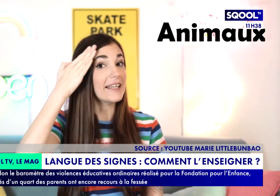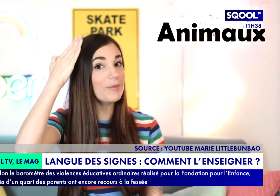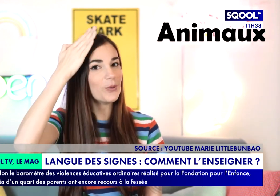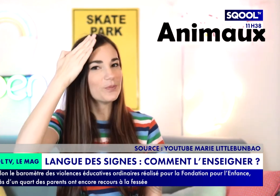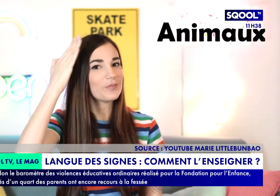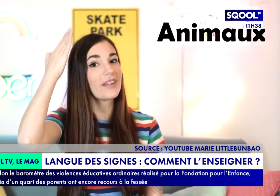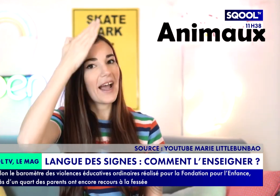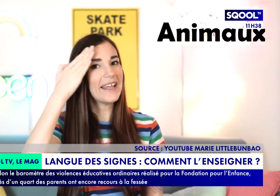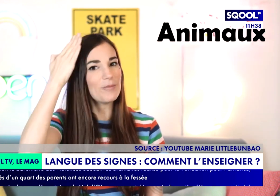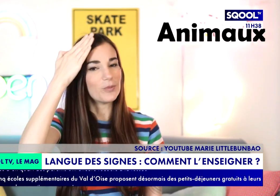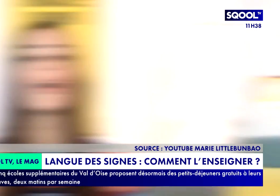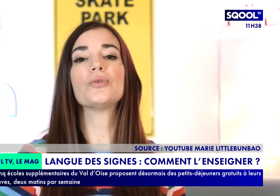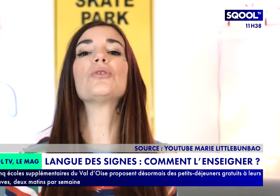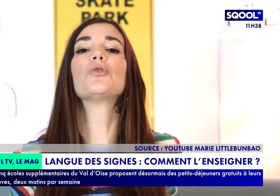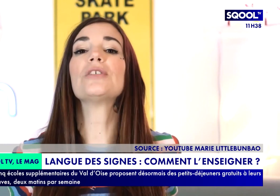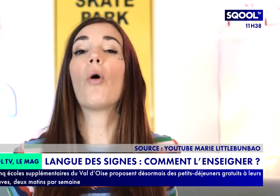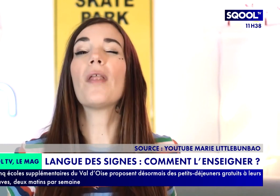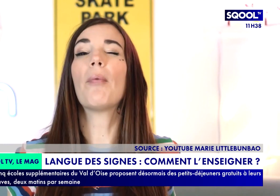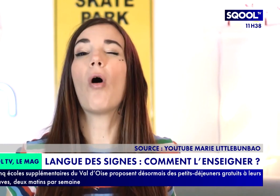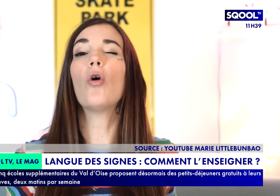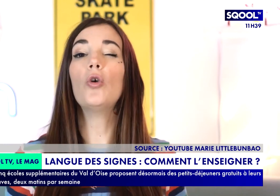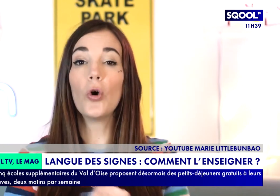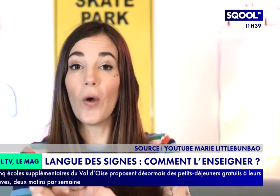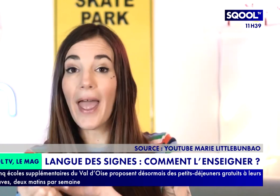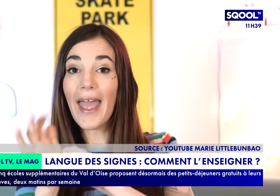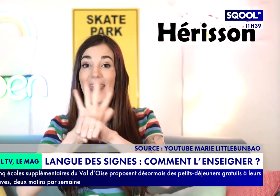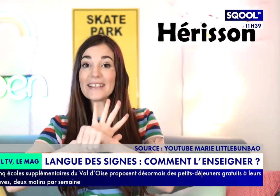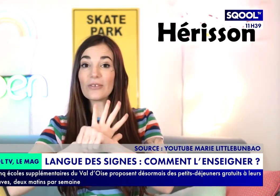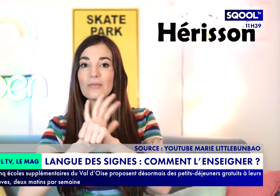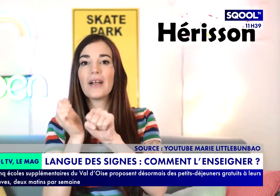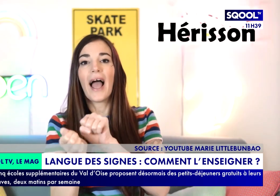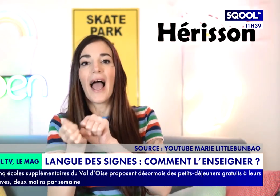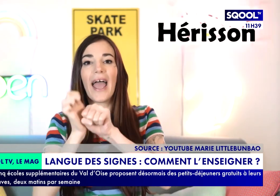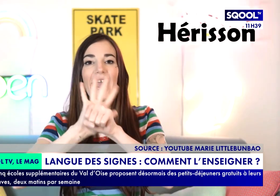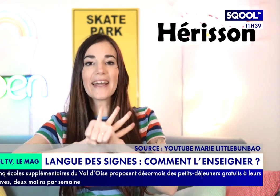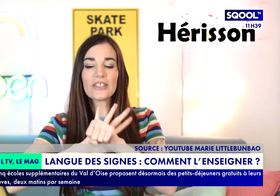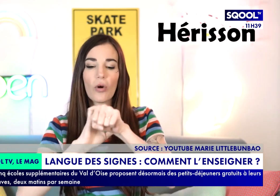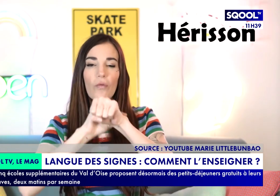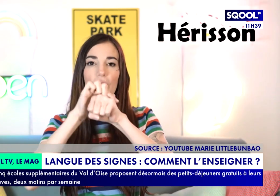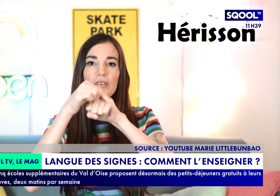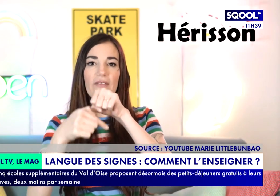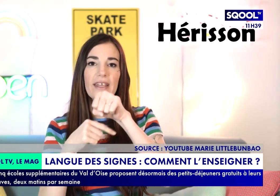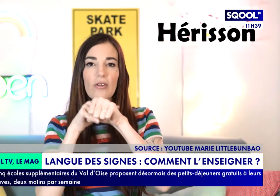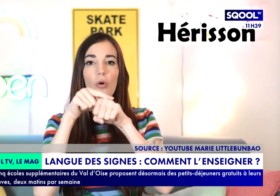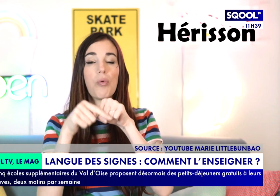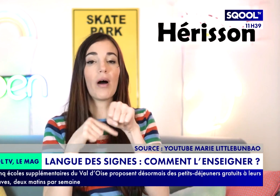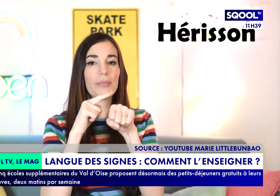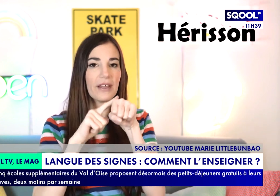animaux. Animaux. Ensuite, aujourd'hui, on apprend le hérisson. Hérisson, vous avez le point bien